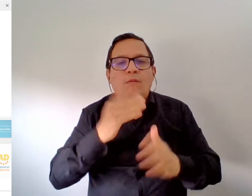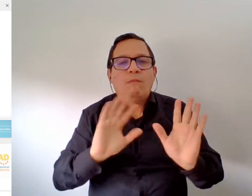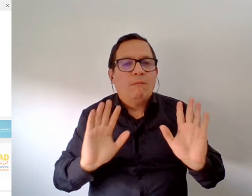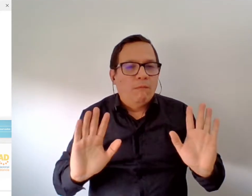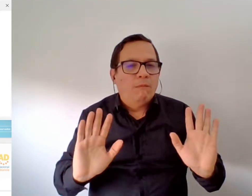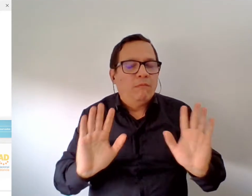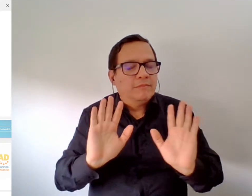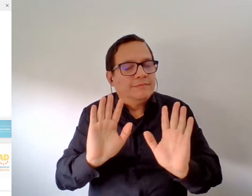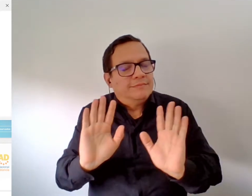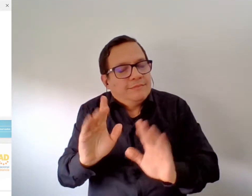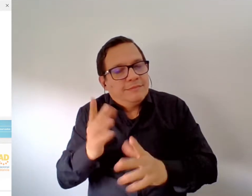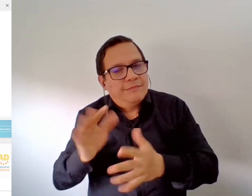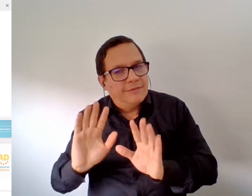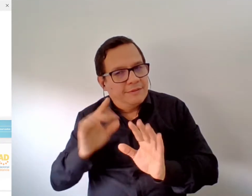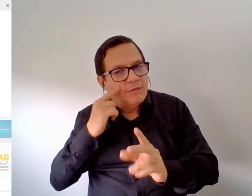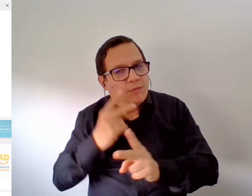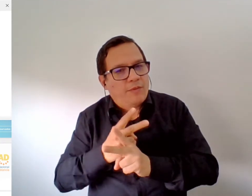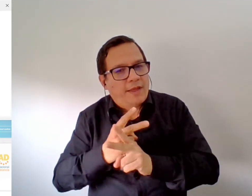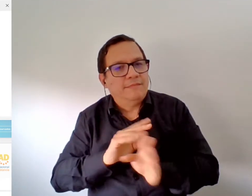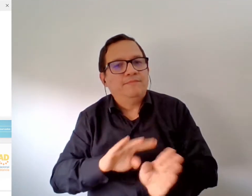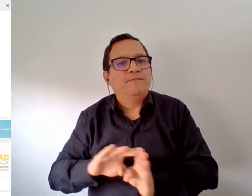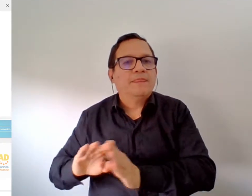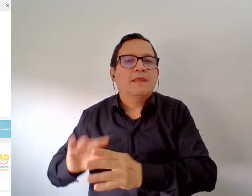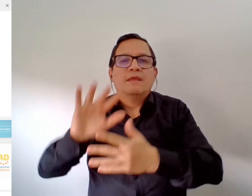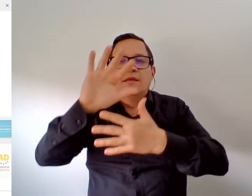necesario diligenciar la siguiente tabla.